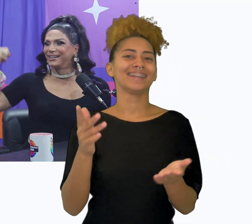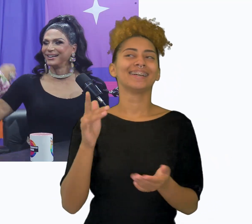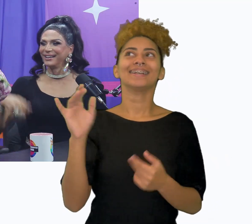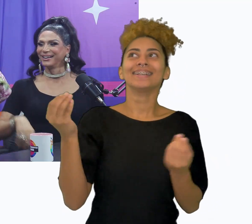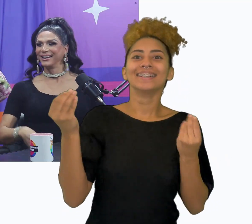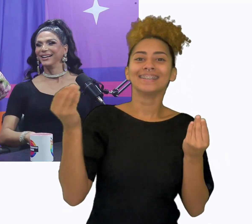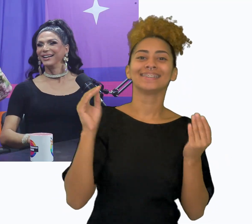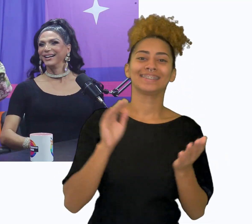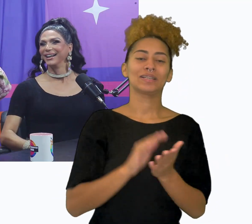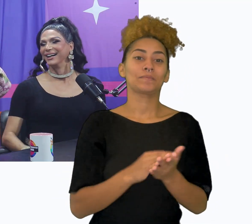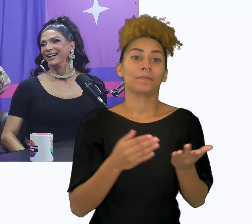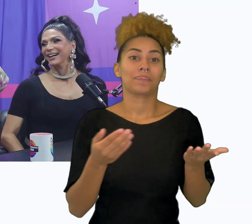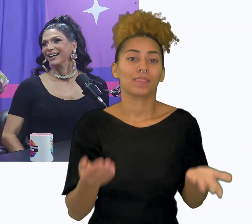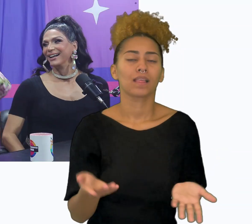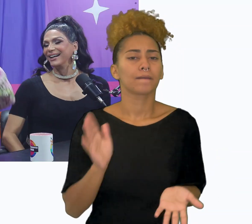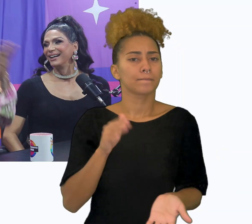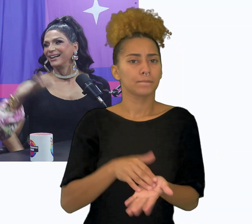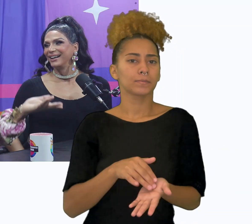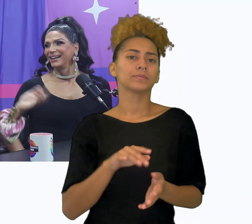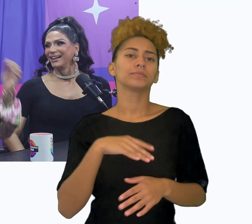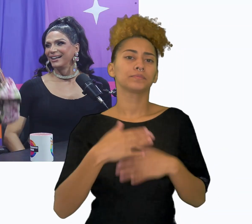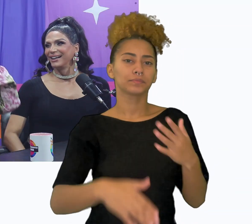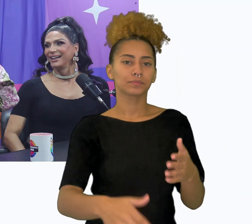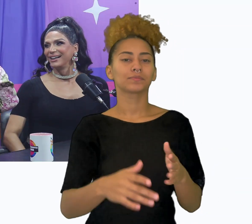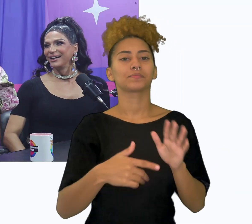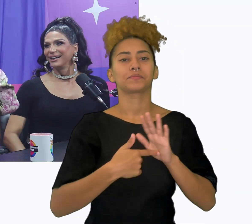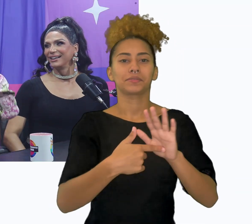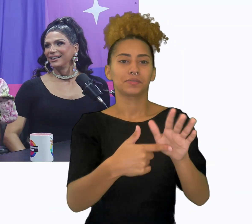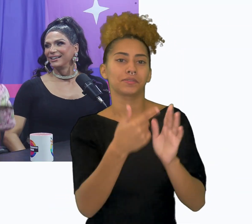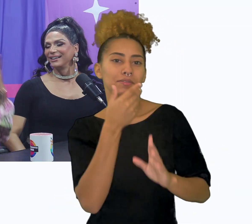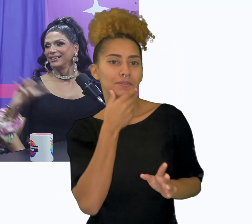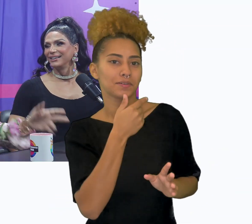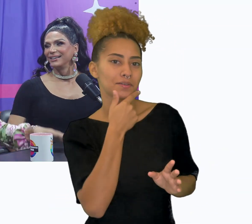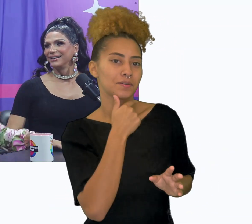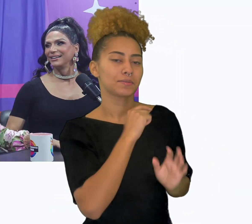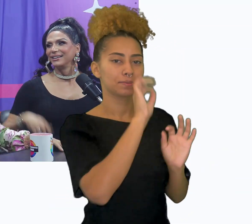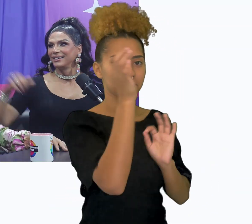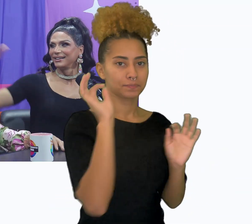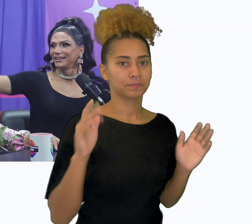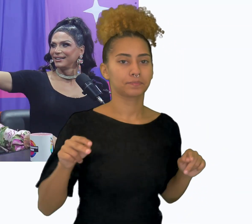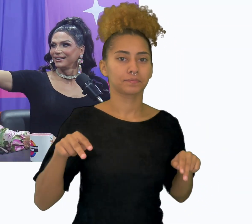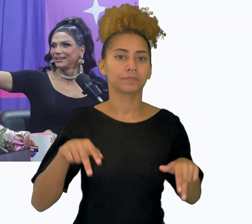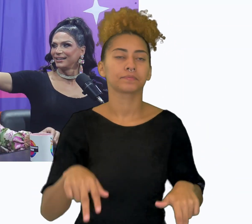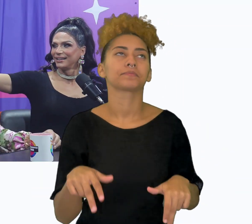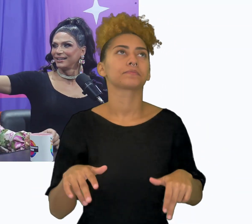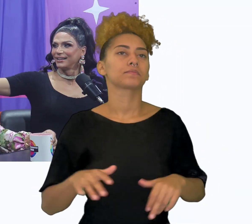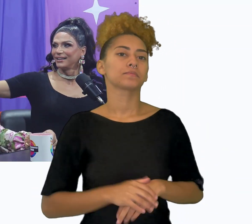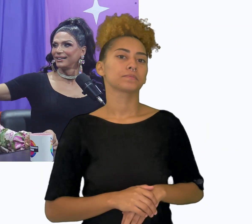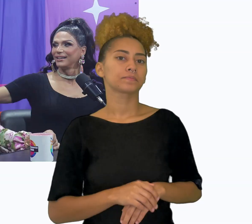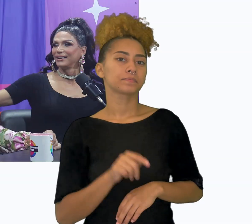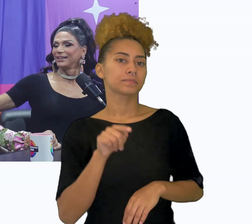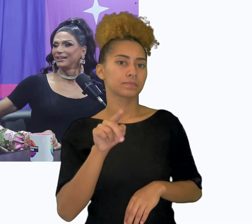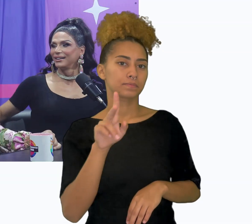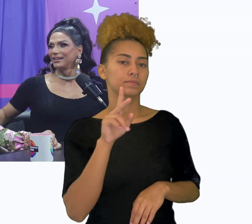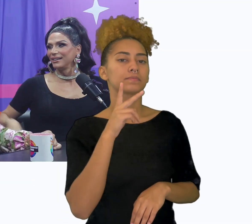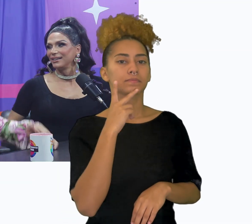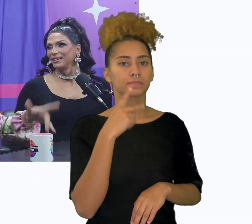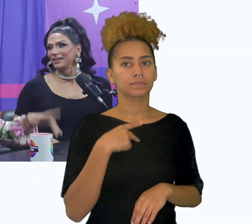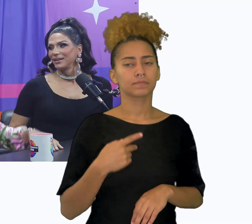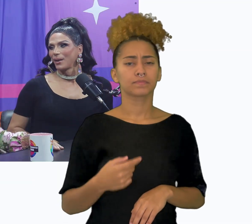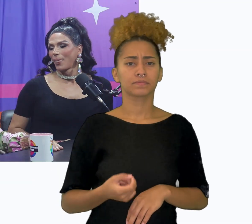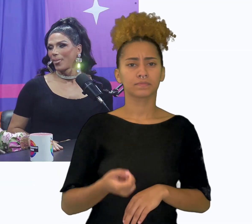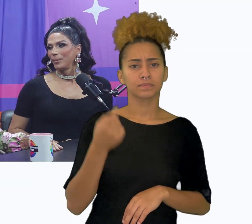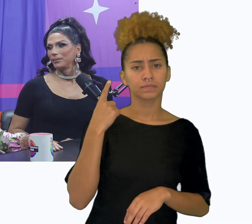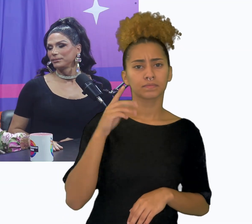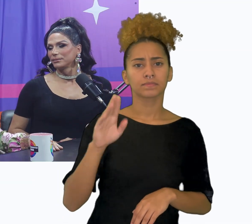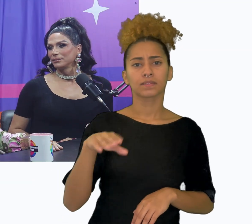Agora não. E aí, no final, a gente aparecia de homem, né? No final, a gente se desmontava. E aí, ele dizia